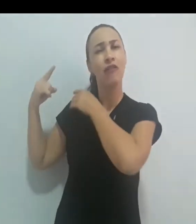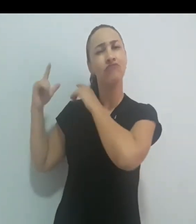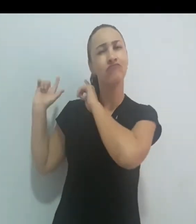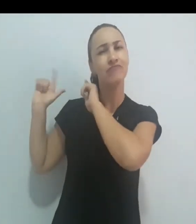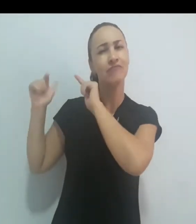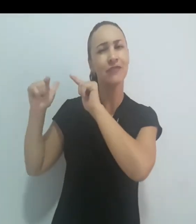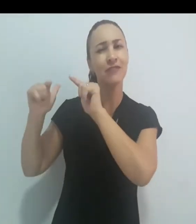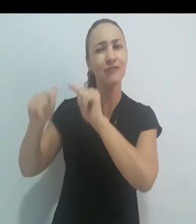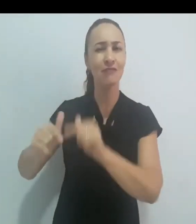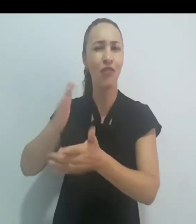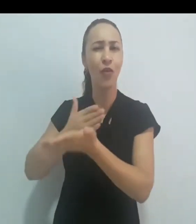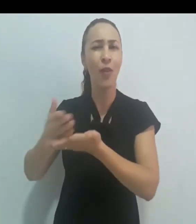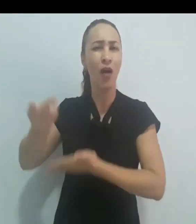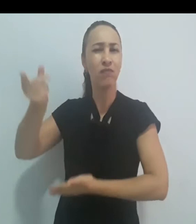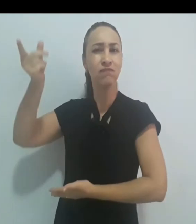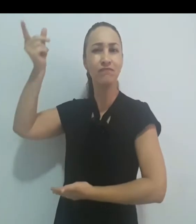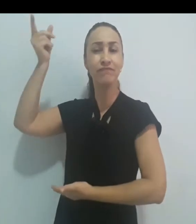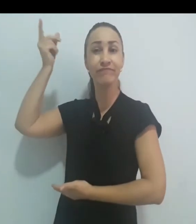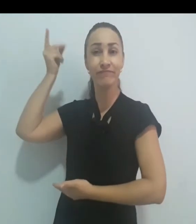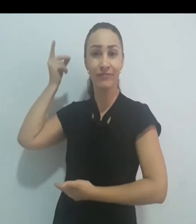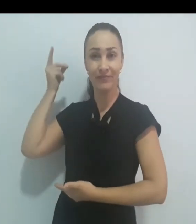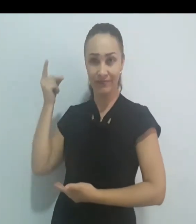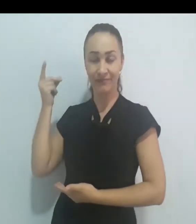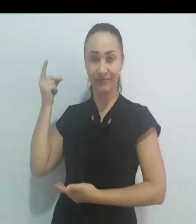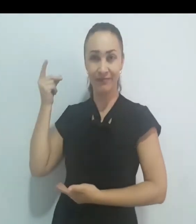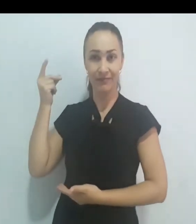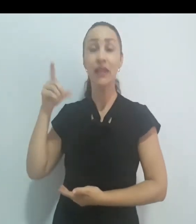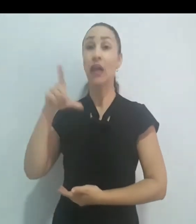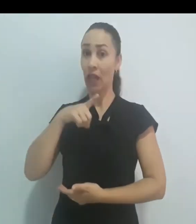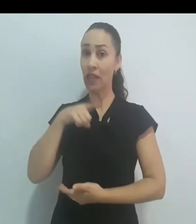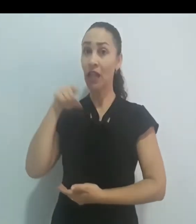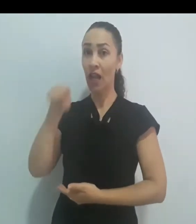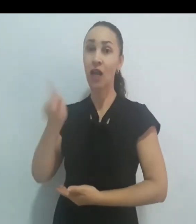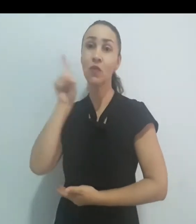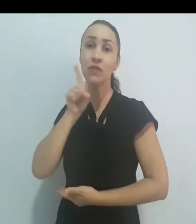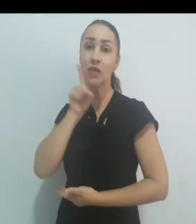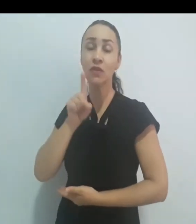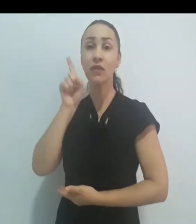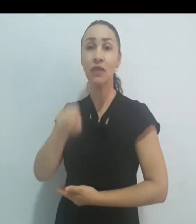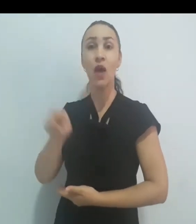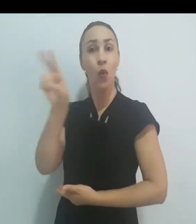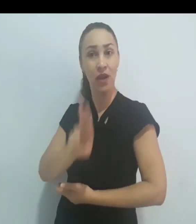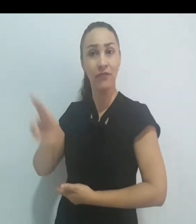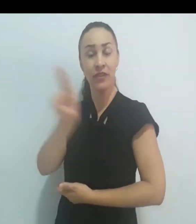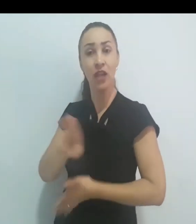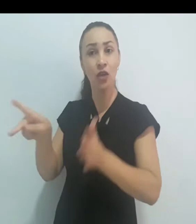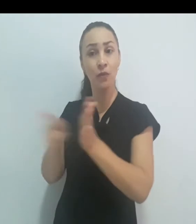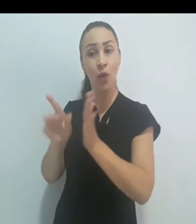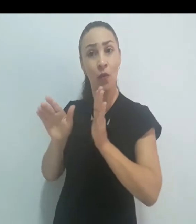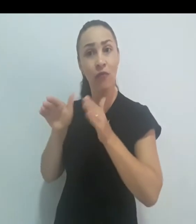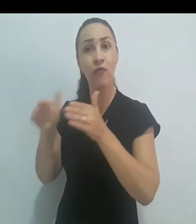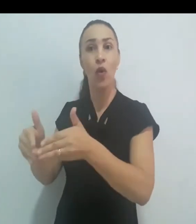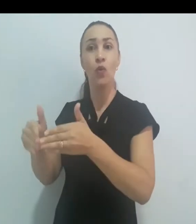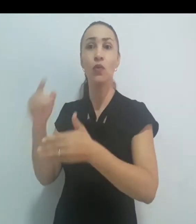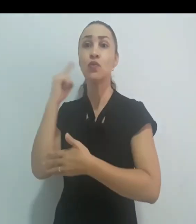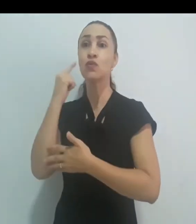tradição maior, né, mais antiga, e que, inclusive, tem uma universidade dos surdos,